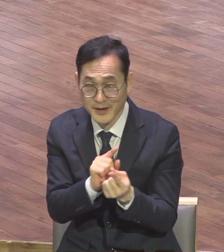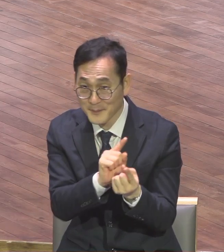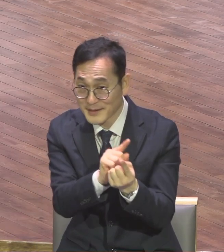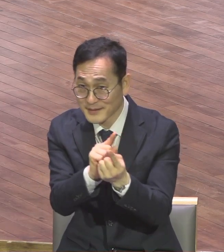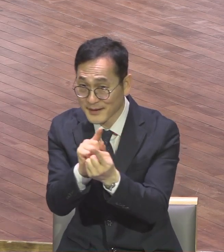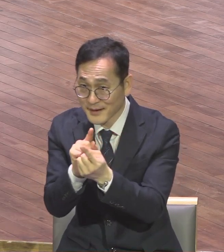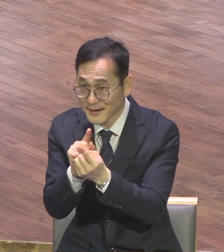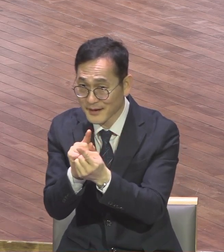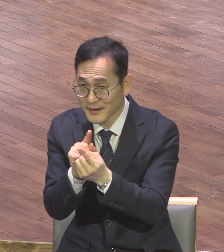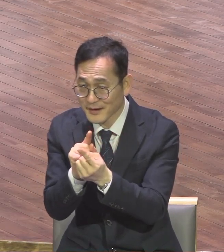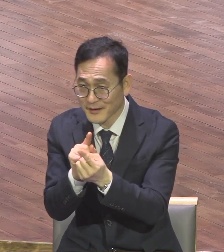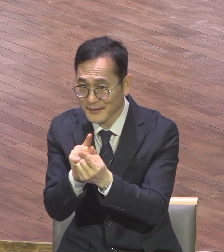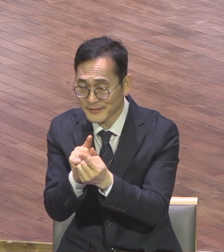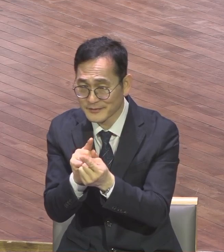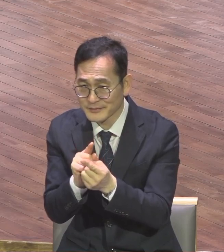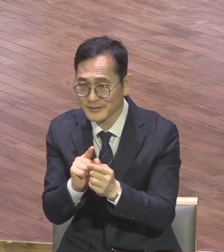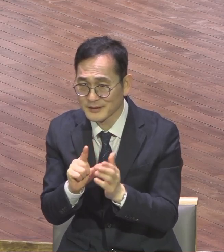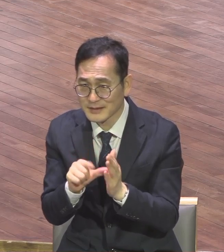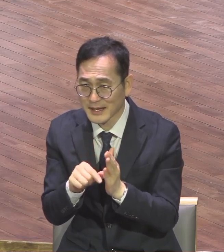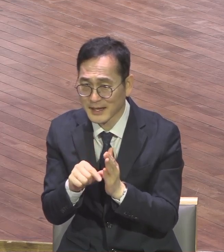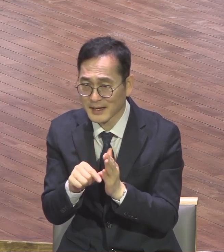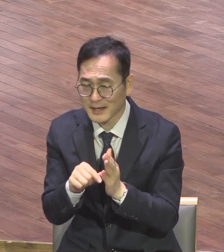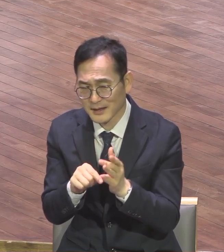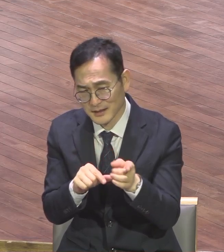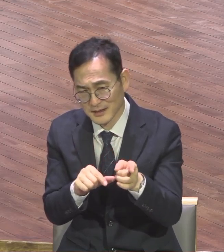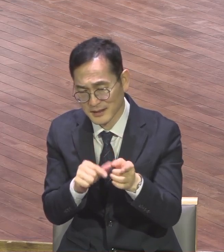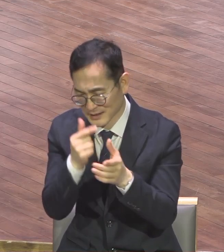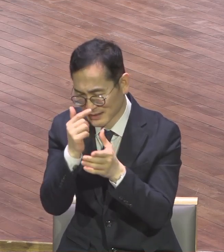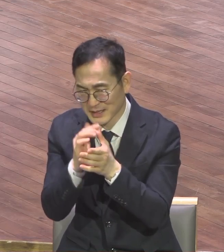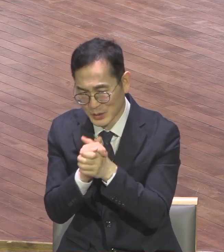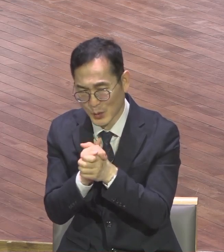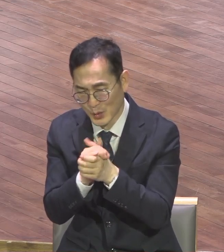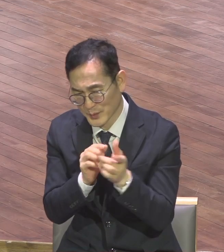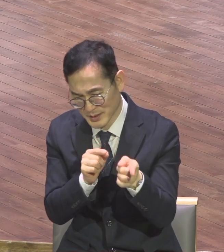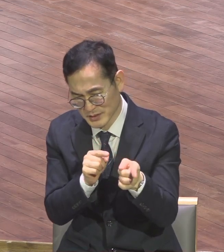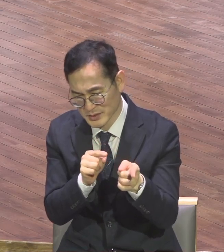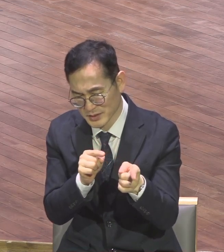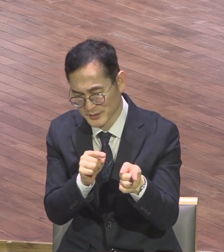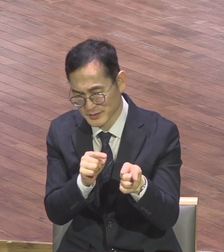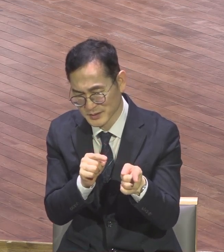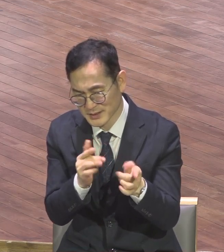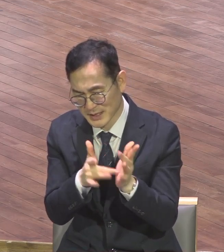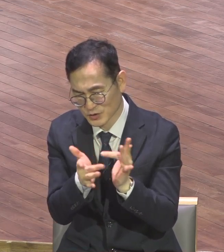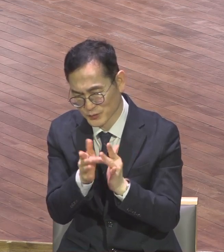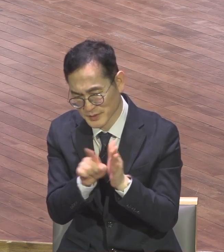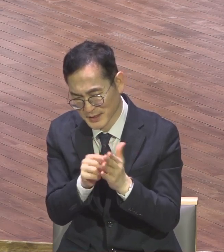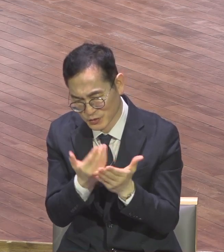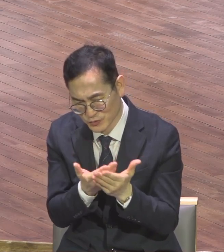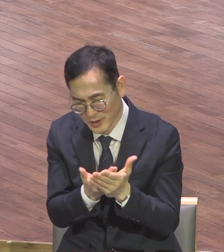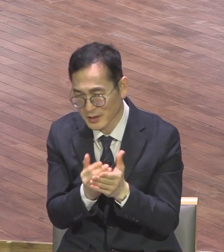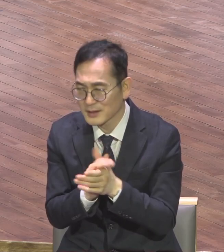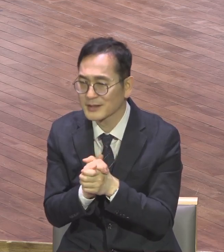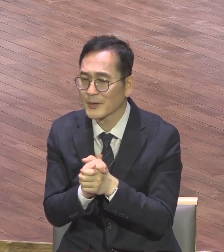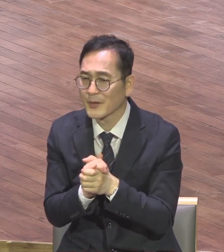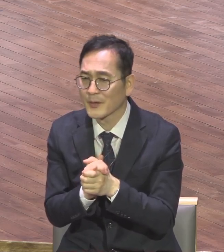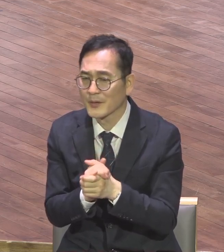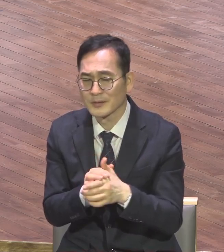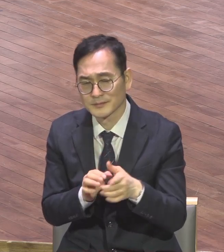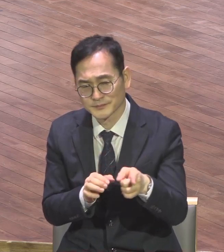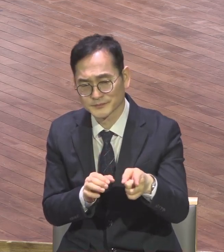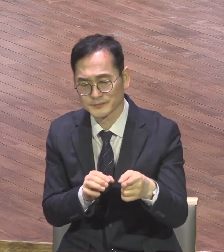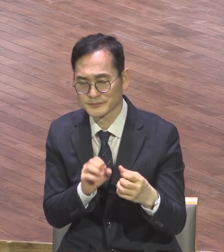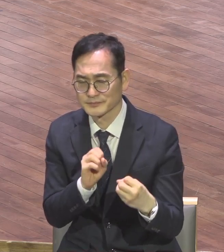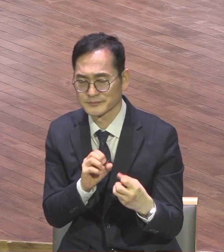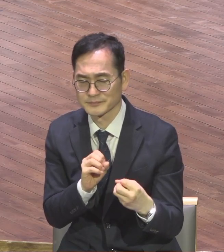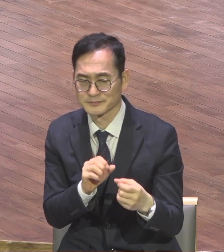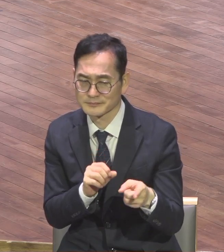다 만남의 사건, 이 모든 것 다 기도로 바꾸는 겁니다. 기도로 바꾸는 겁니다. 저는 대화하면서도 기도합니다.